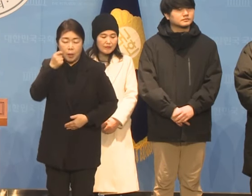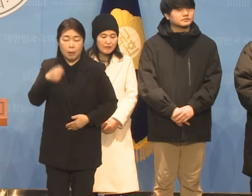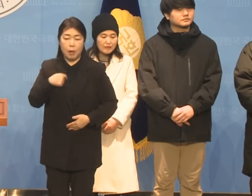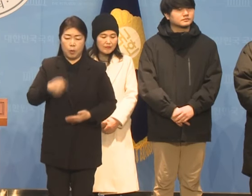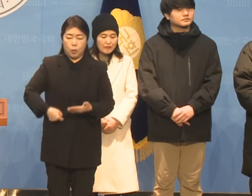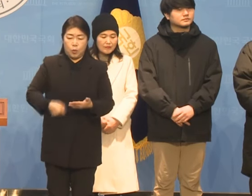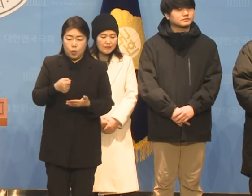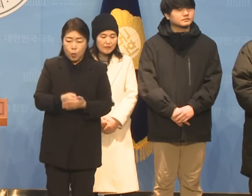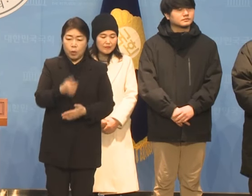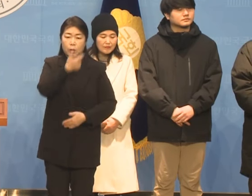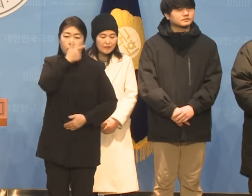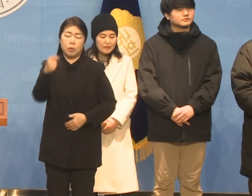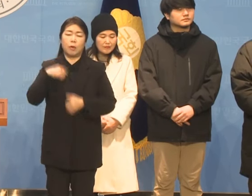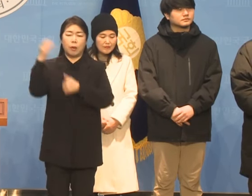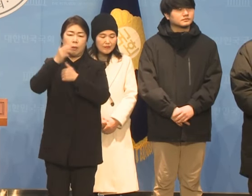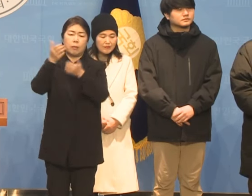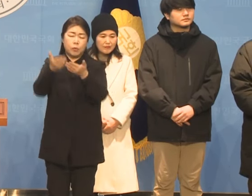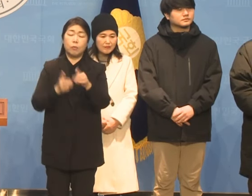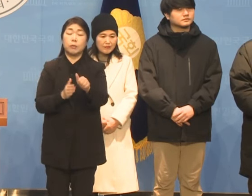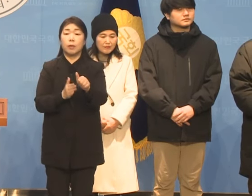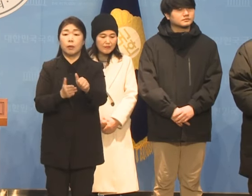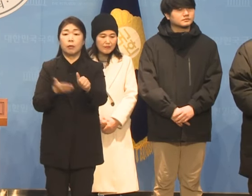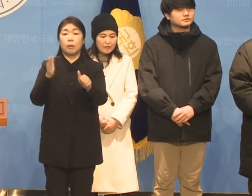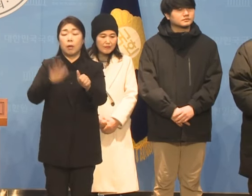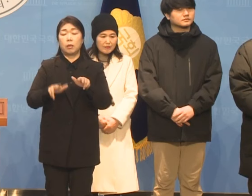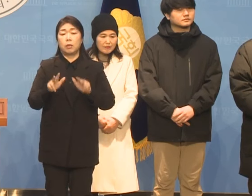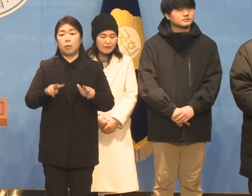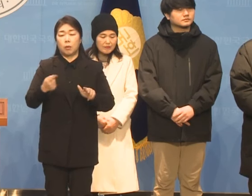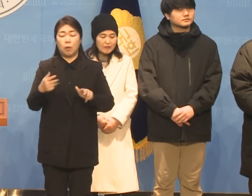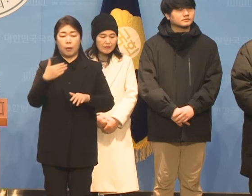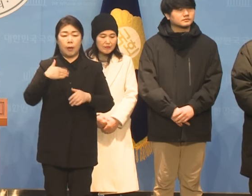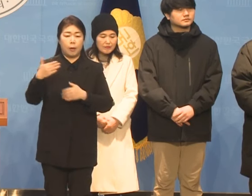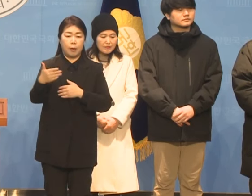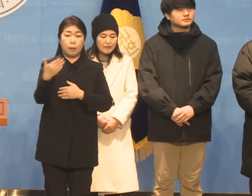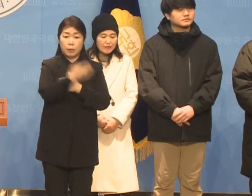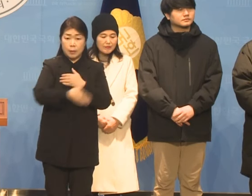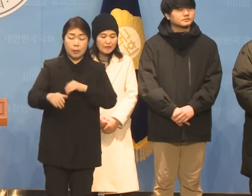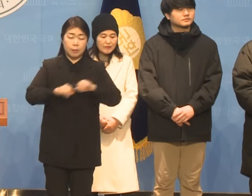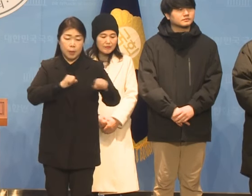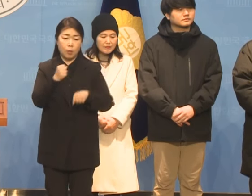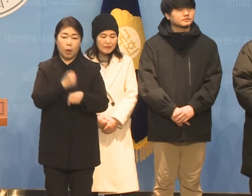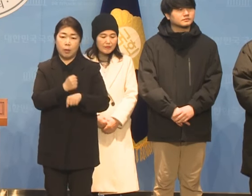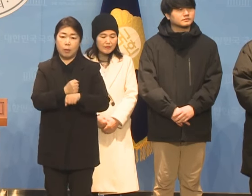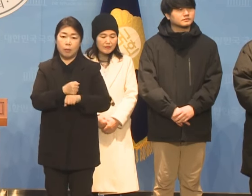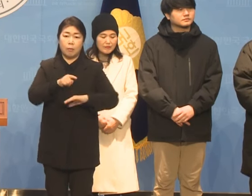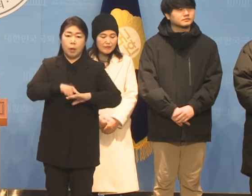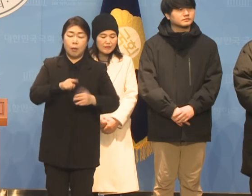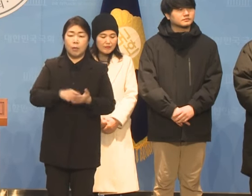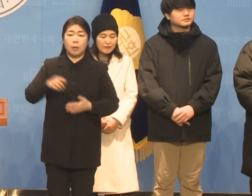부족을 질책하시되 이제라도 행동하는 양심으로 진짜